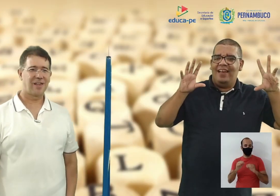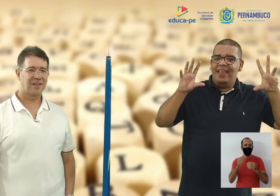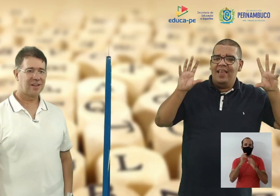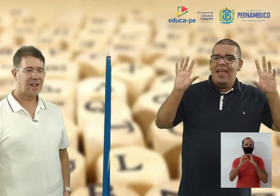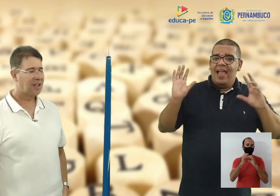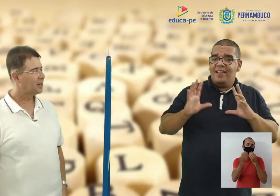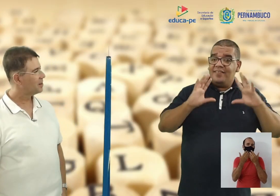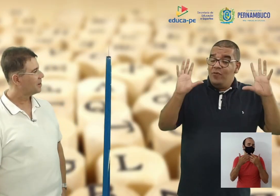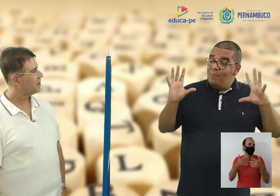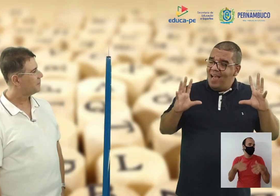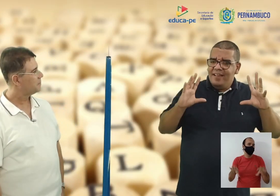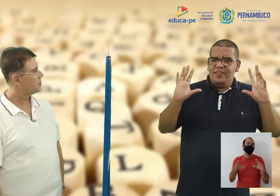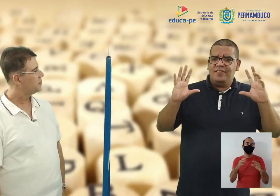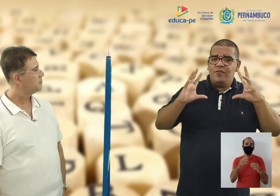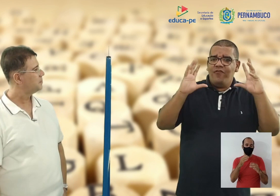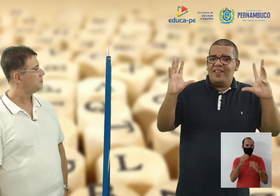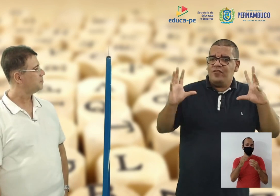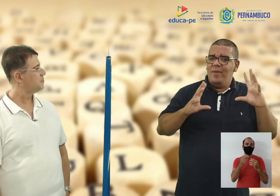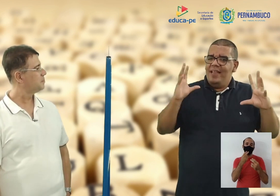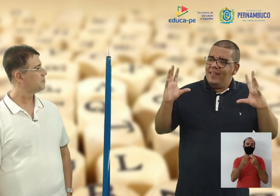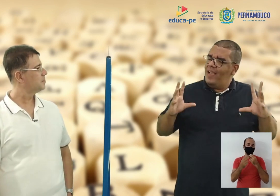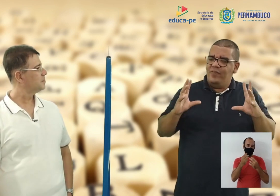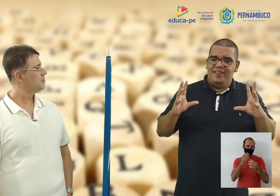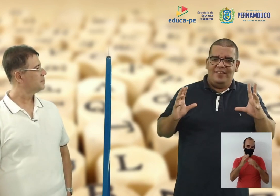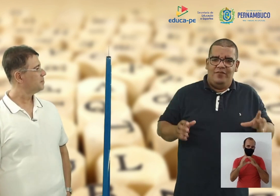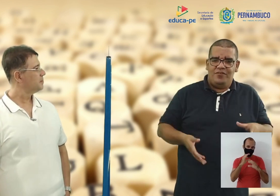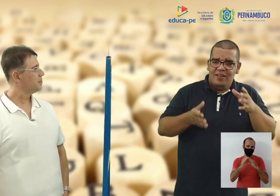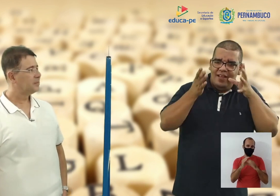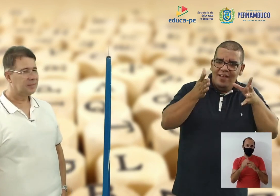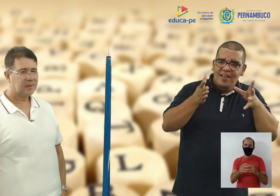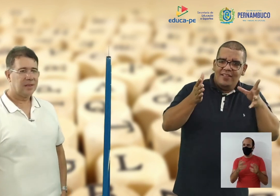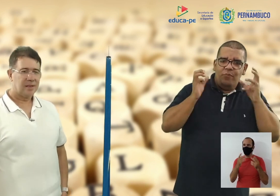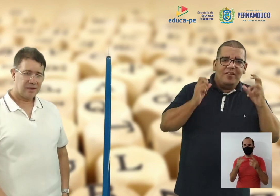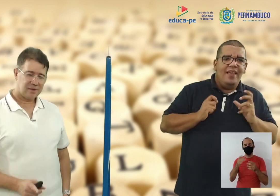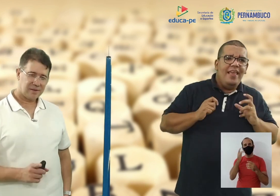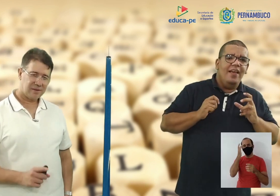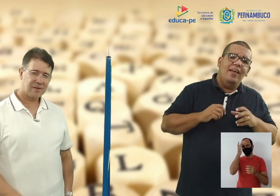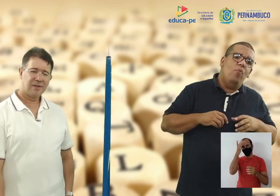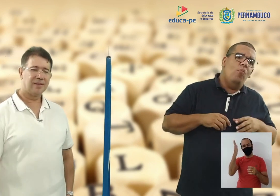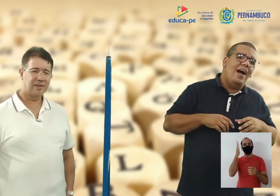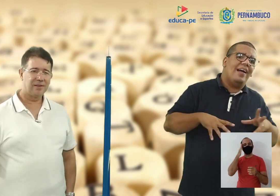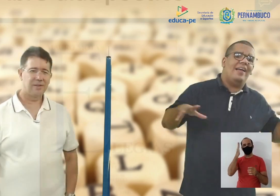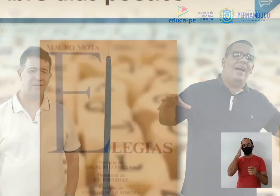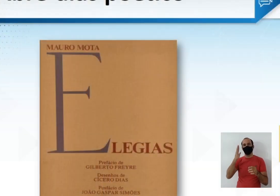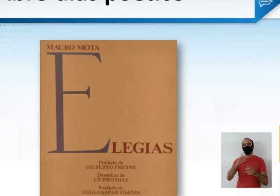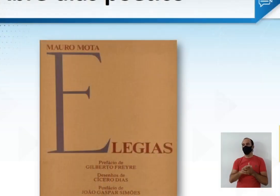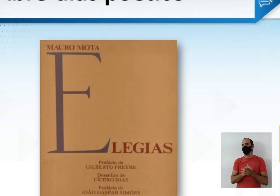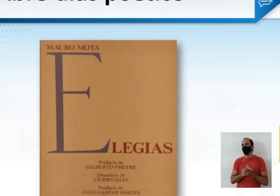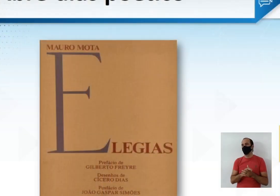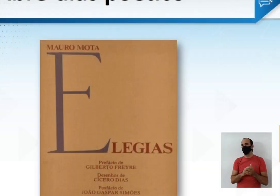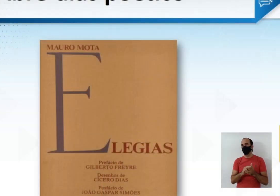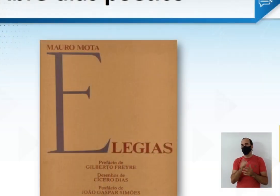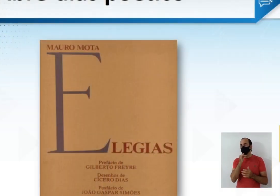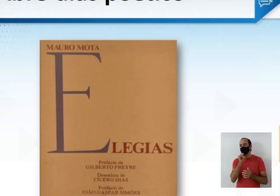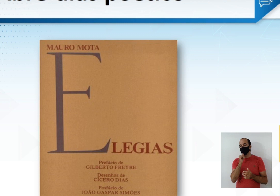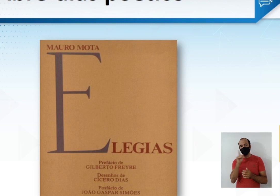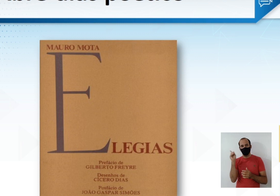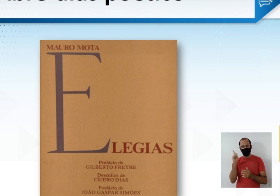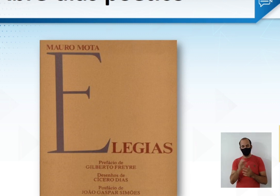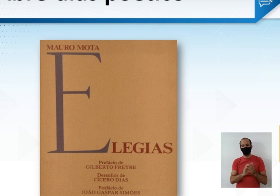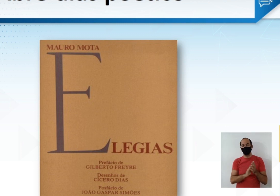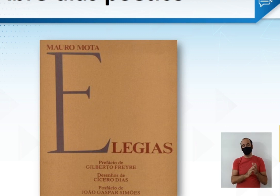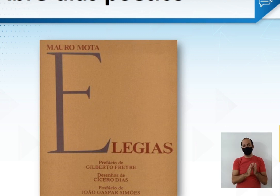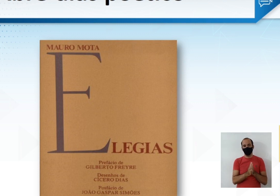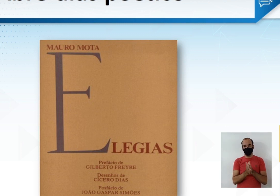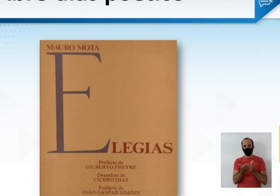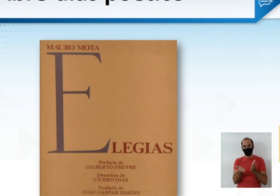usadas ali, elas são imagens que são facilmente reconhecíveis. Né? Temos aí, né, a capa de uma edição do